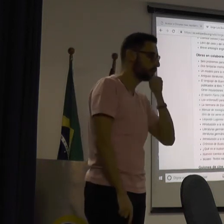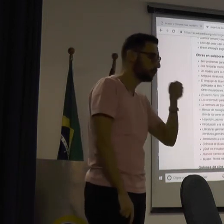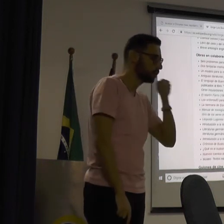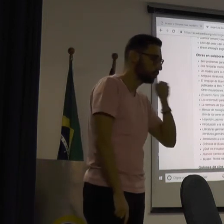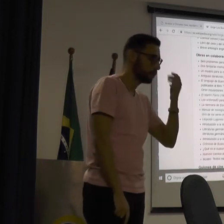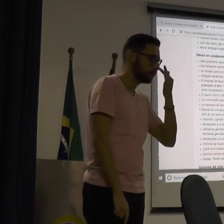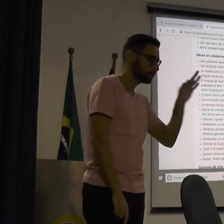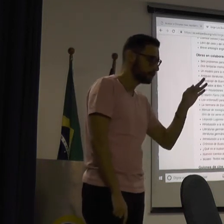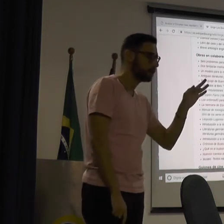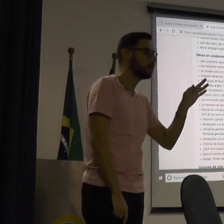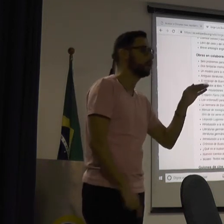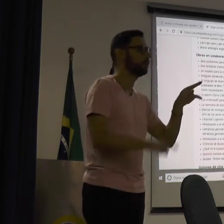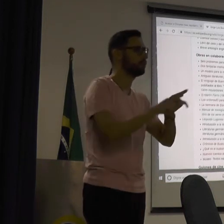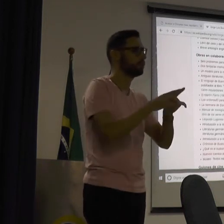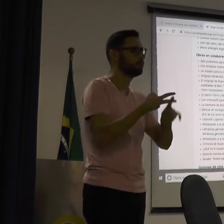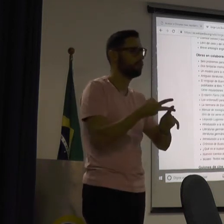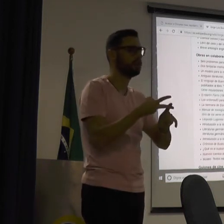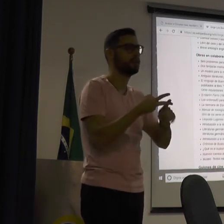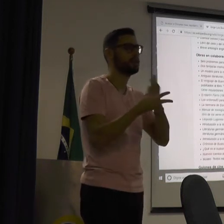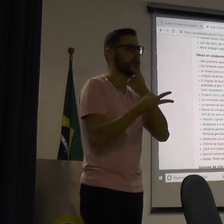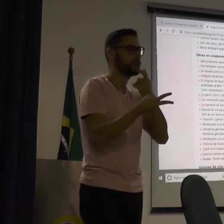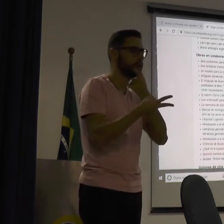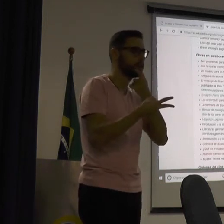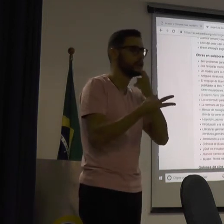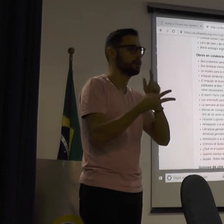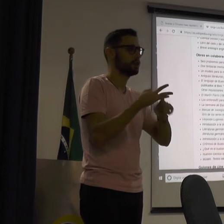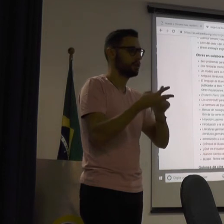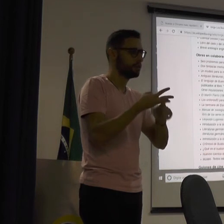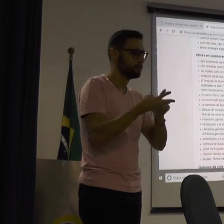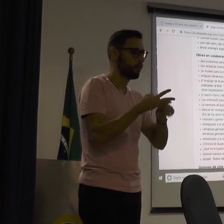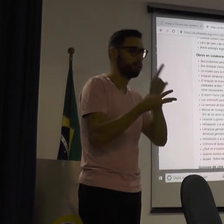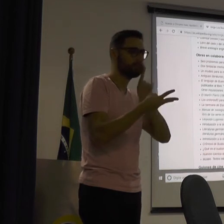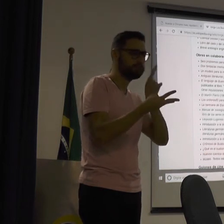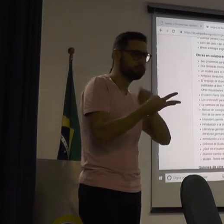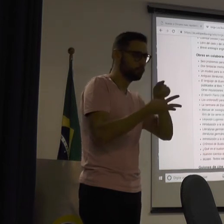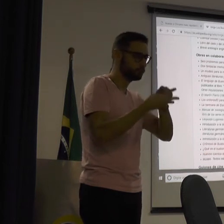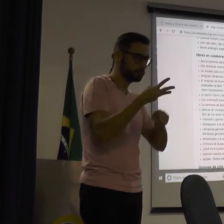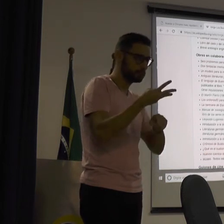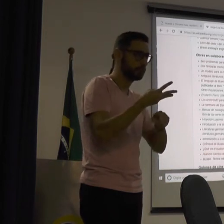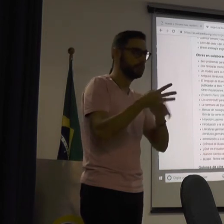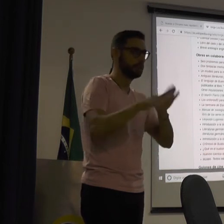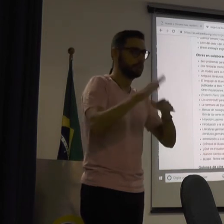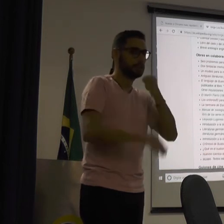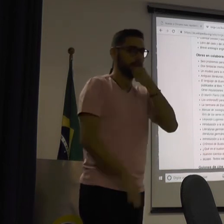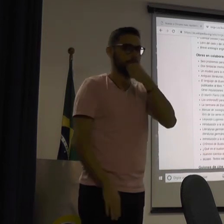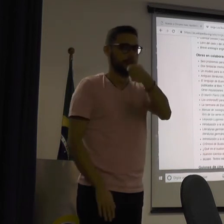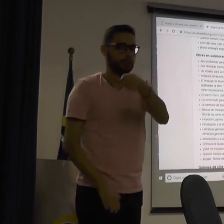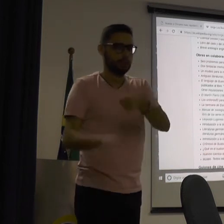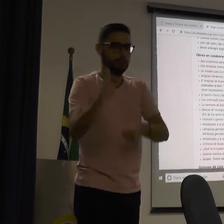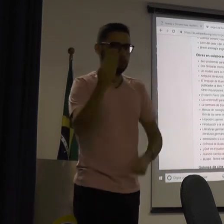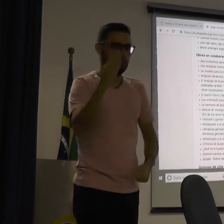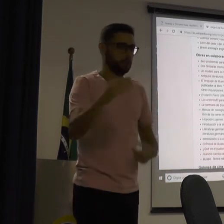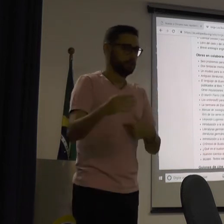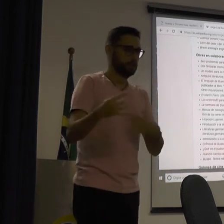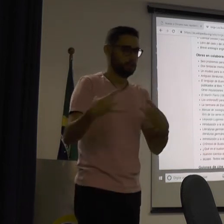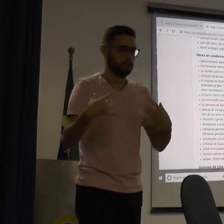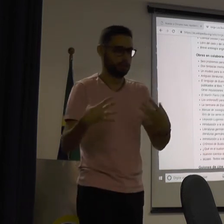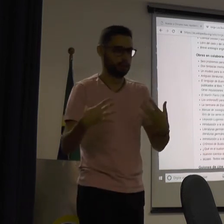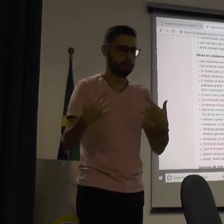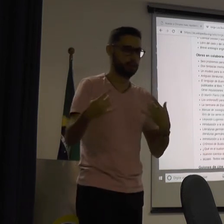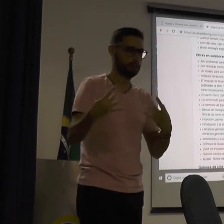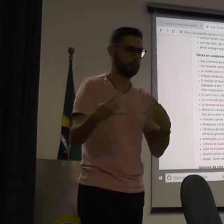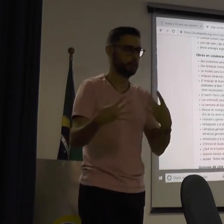franceses, americanos e ingleses se intimidam com Borges. É muito engraçado, é uma